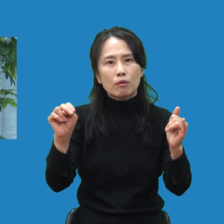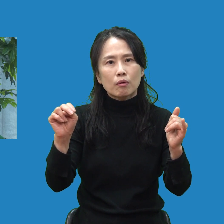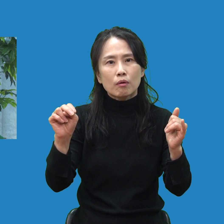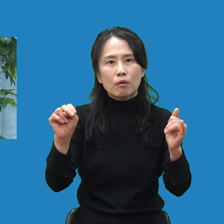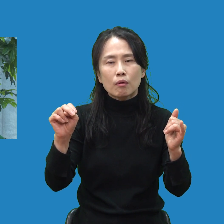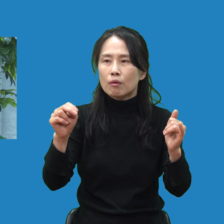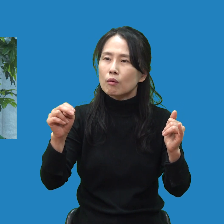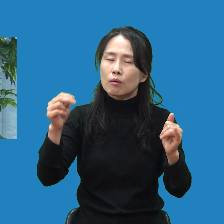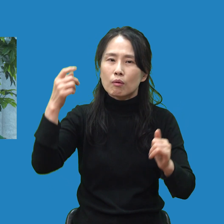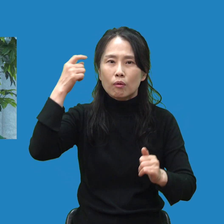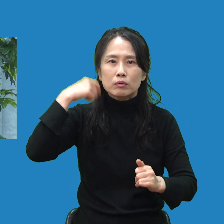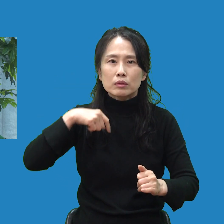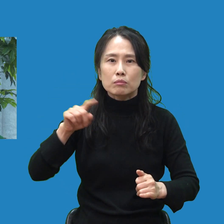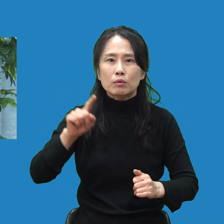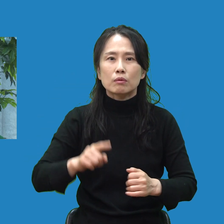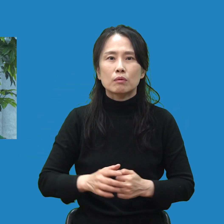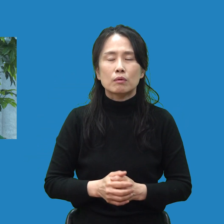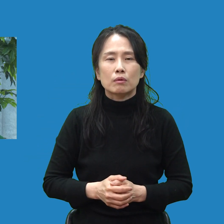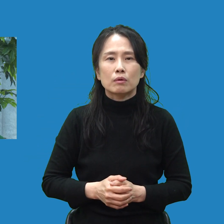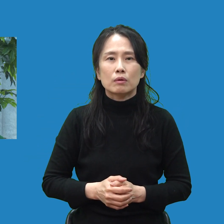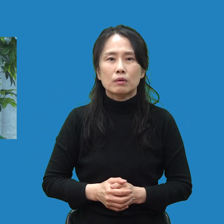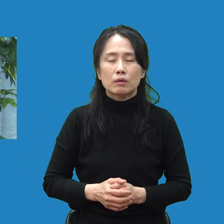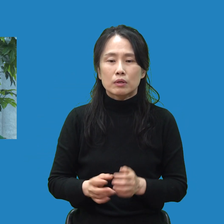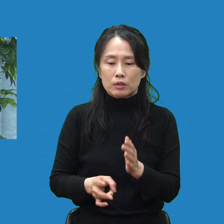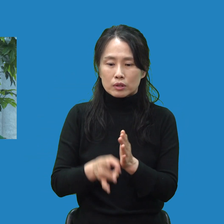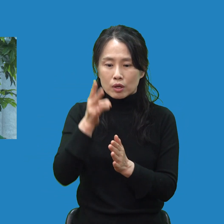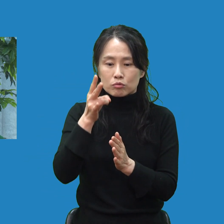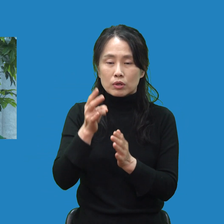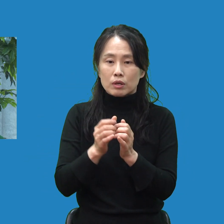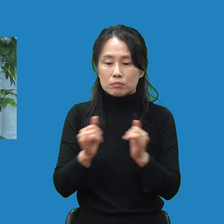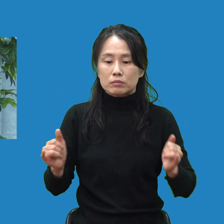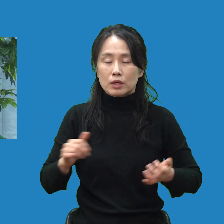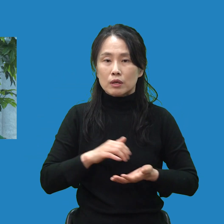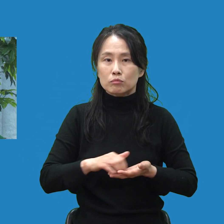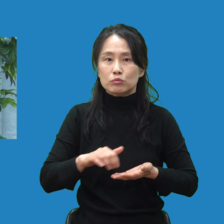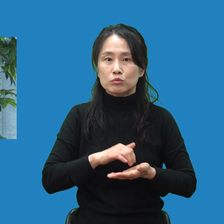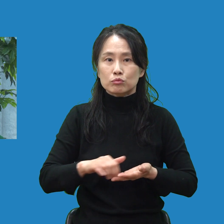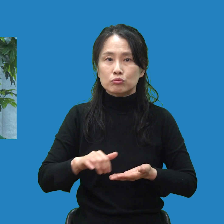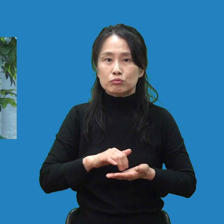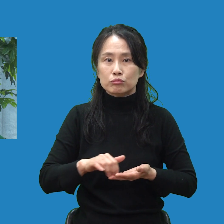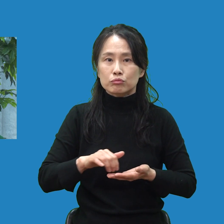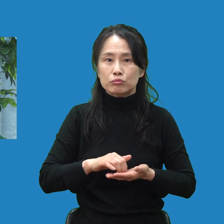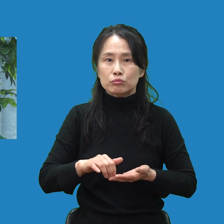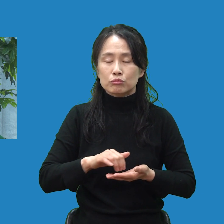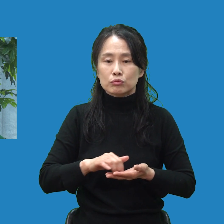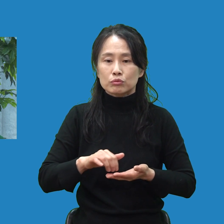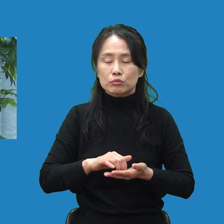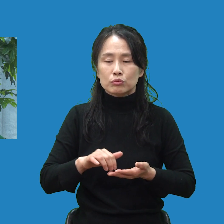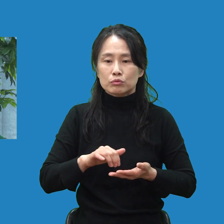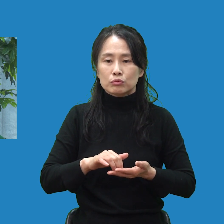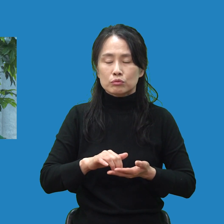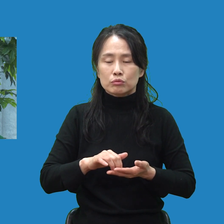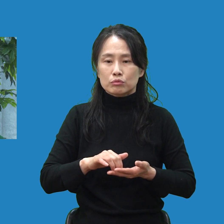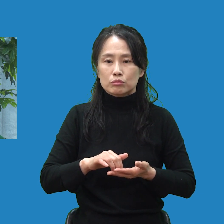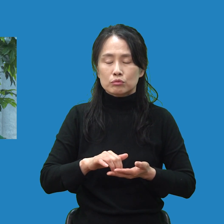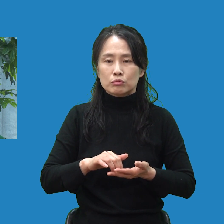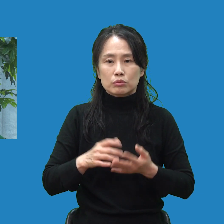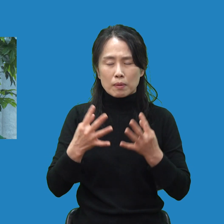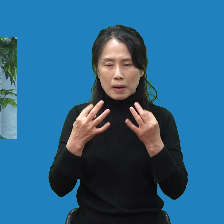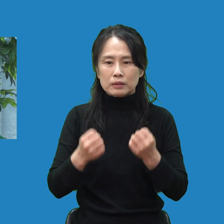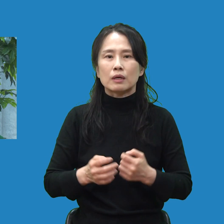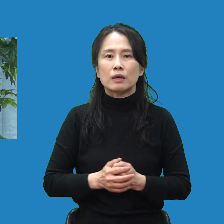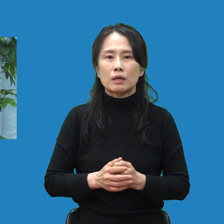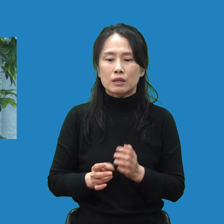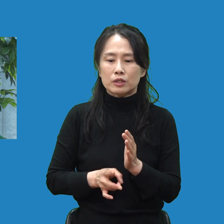그런 인구일까요? 당시 예루살렘 인구가요, 예루살렘이 초과밀 도시예요.